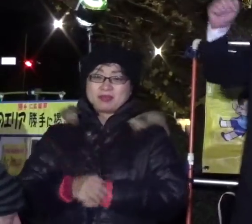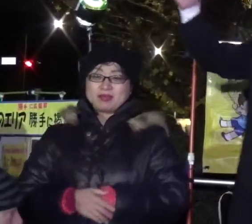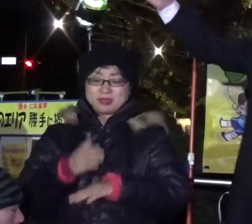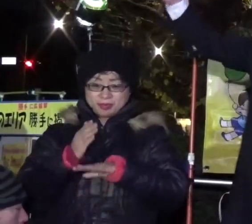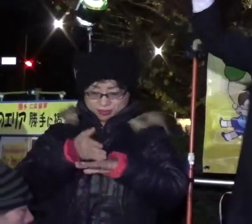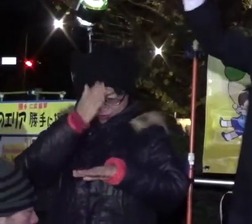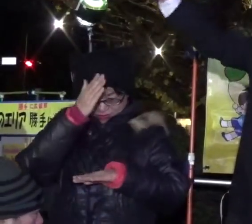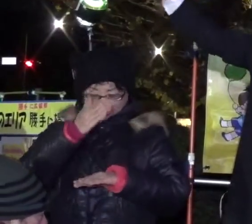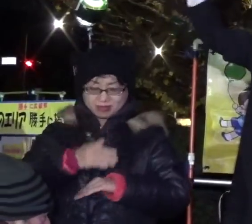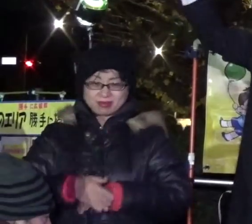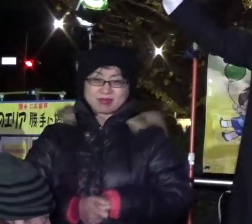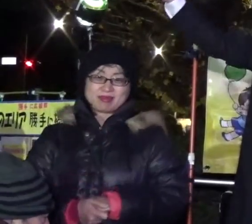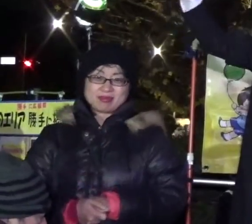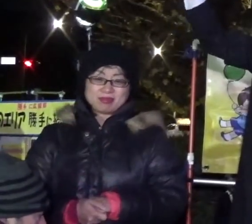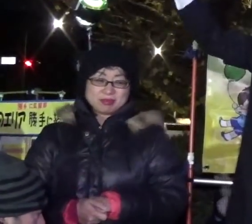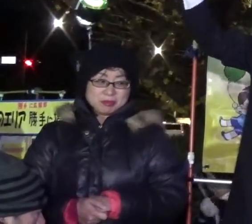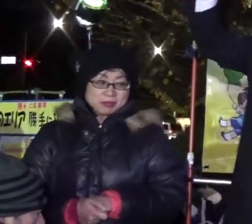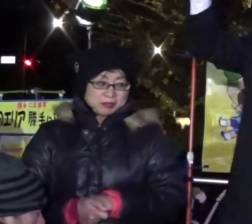ありがとうございました。